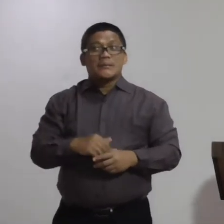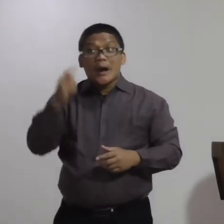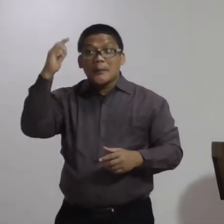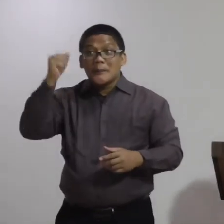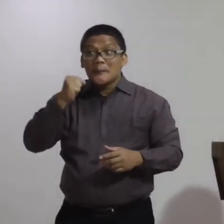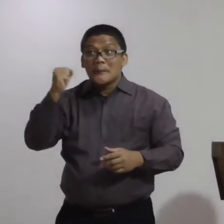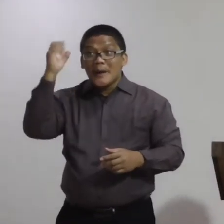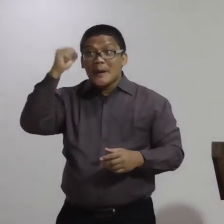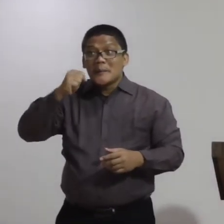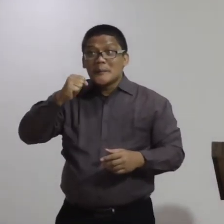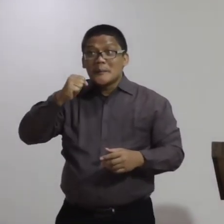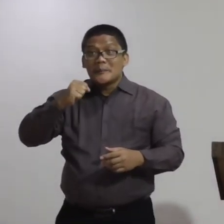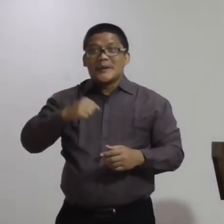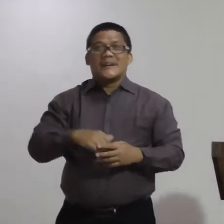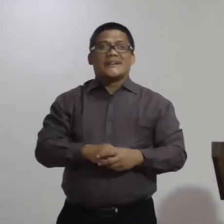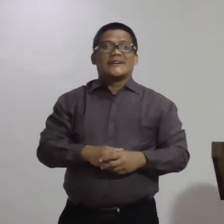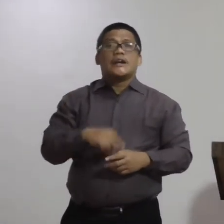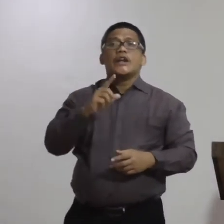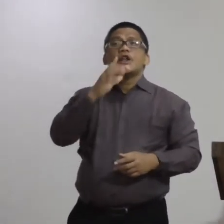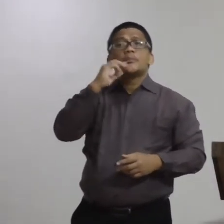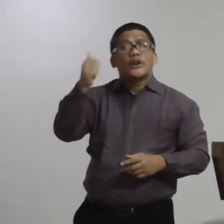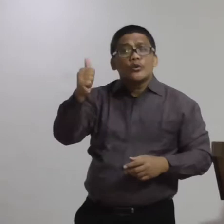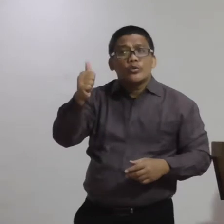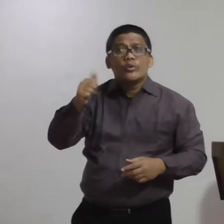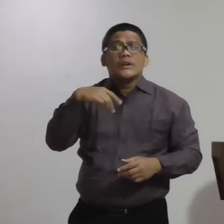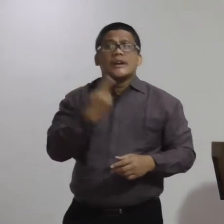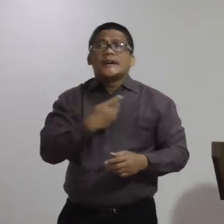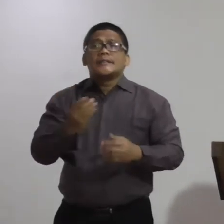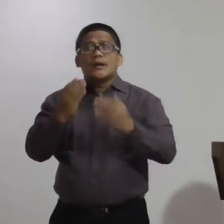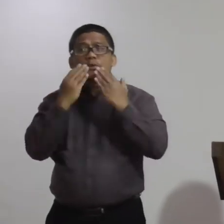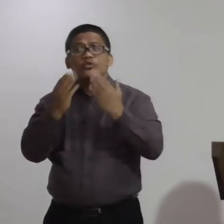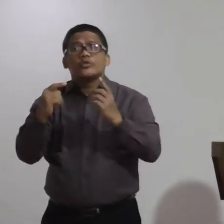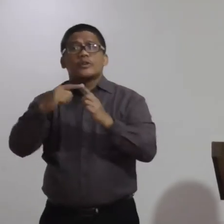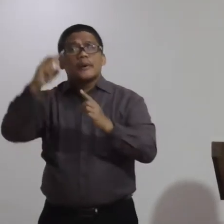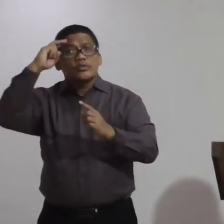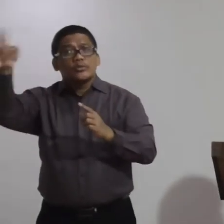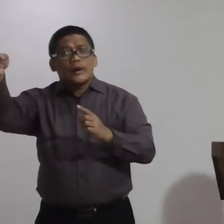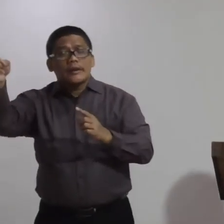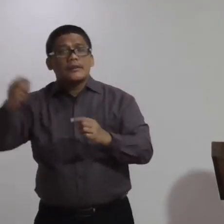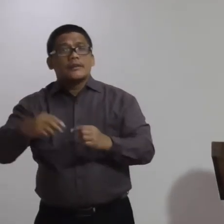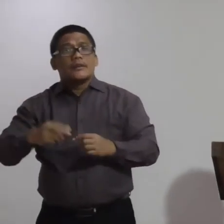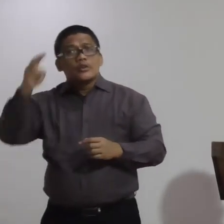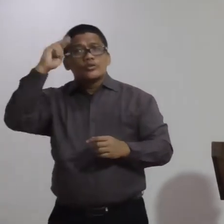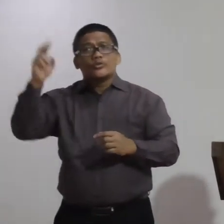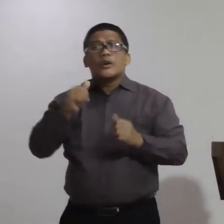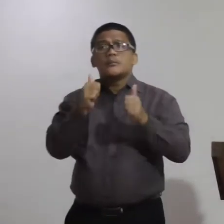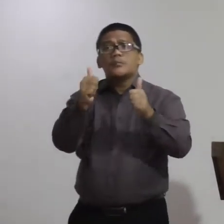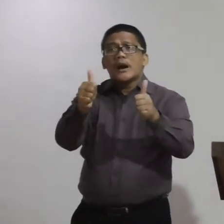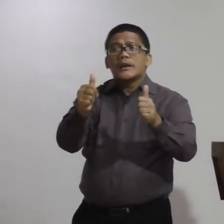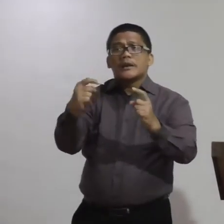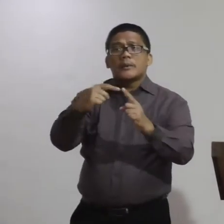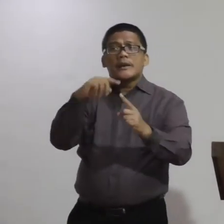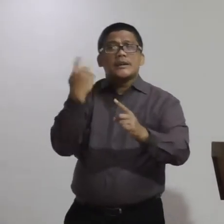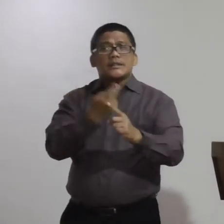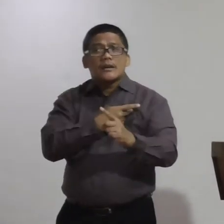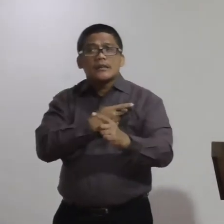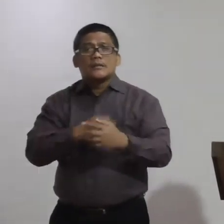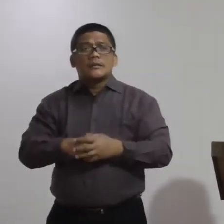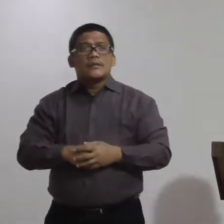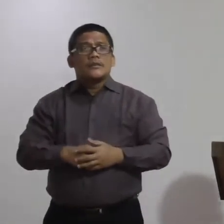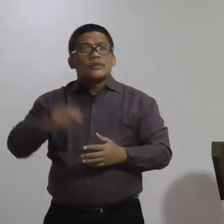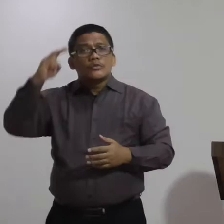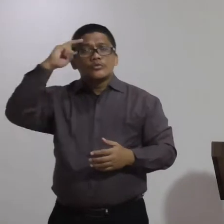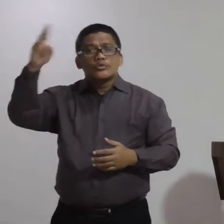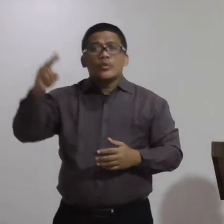ini. Nah, ini yang perlu kita syukur kepada Tuhan, betapa Tuhan baik bagi kita, ya. Bagaimana